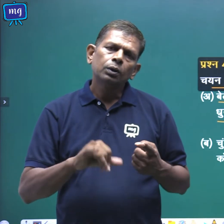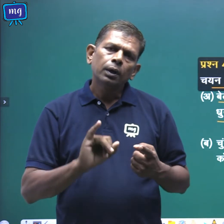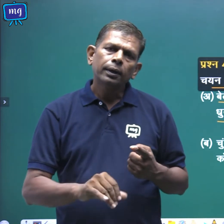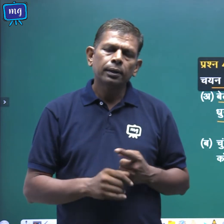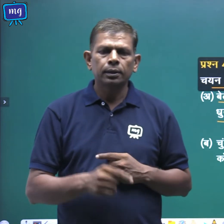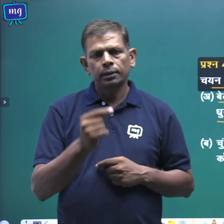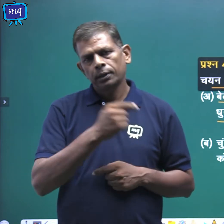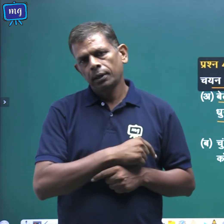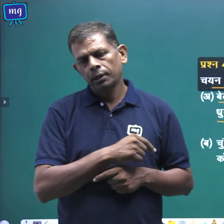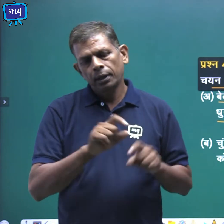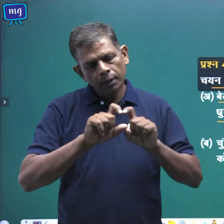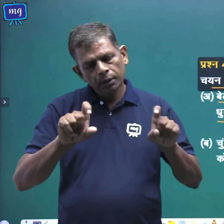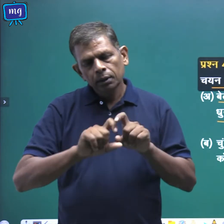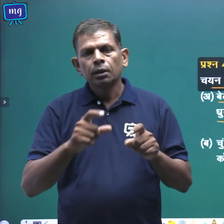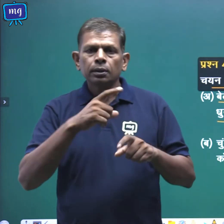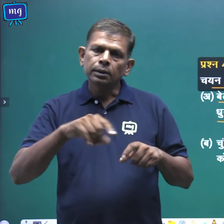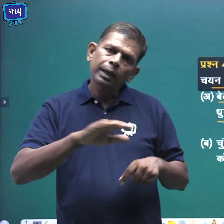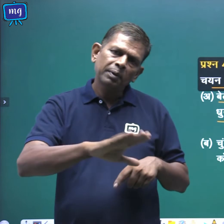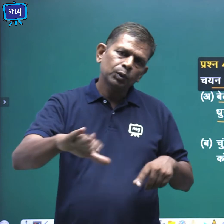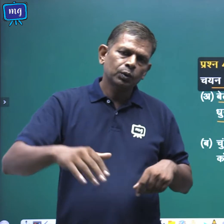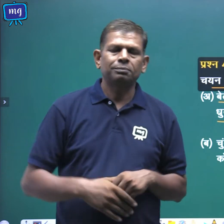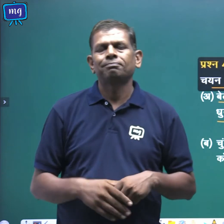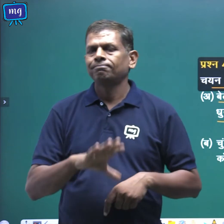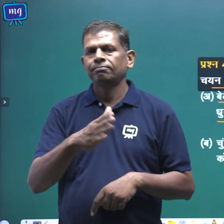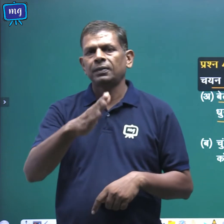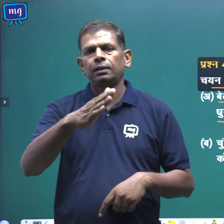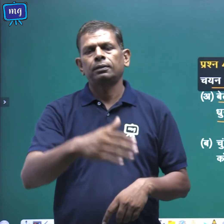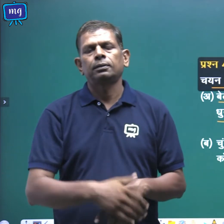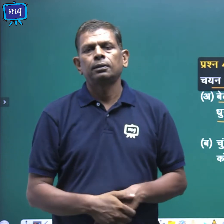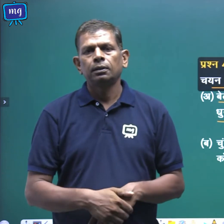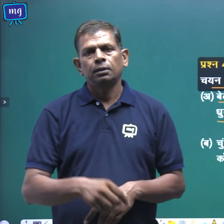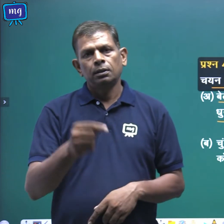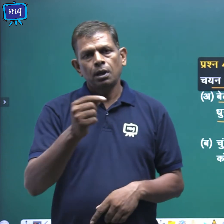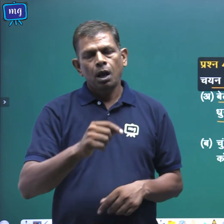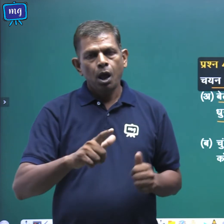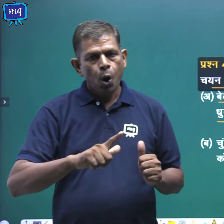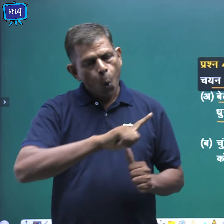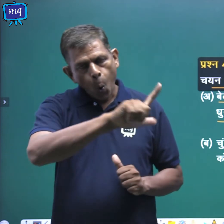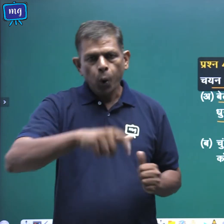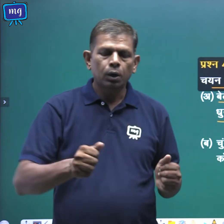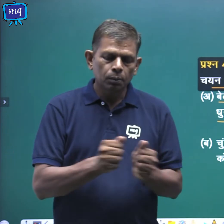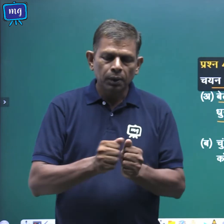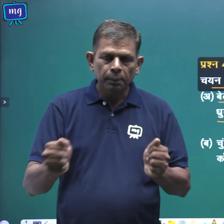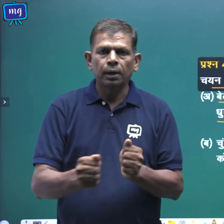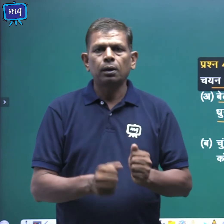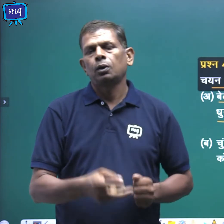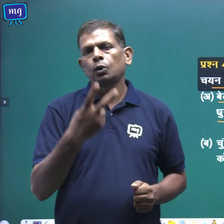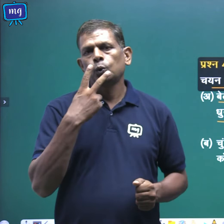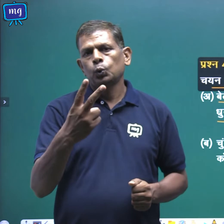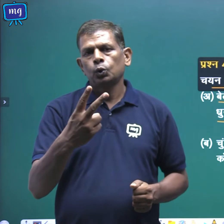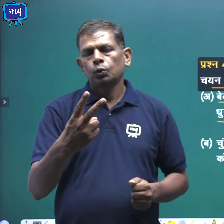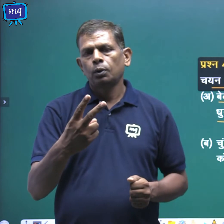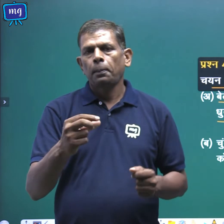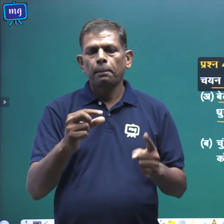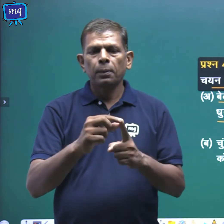क्या ये कथन सही है बच्चों? नहीं, सभी चुंबक में दो ध्रुव